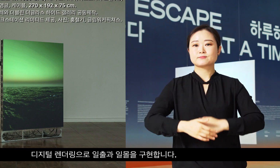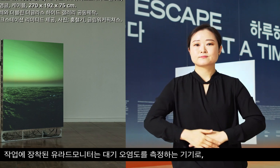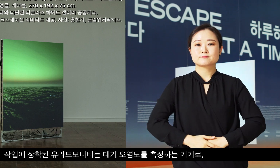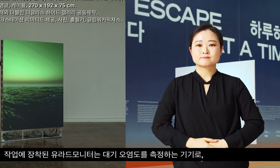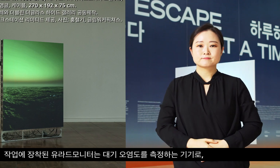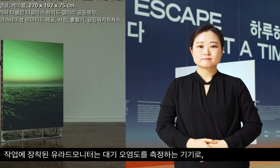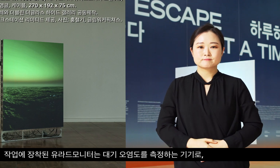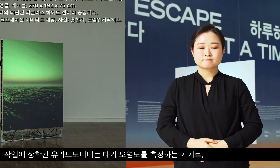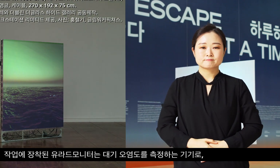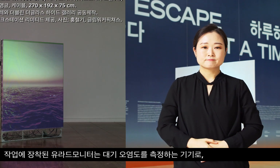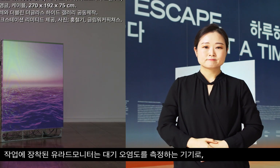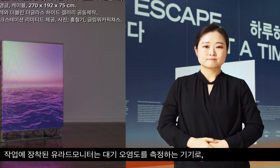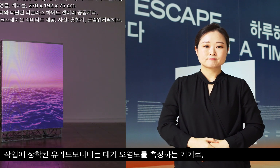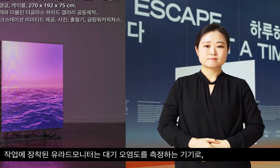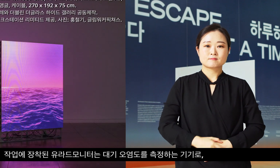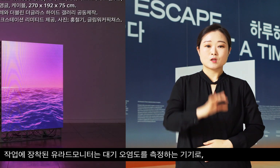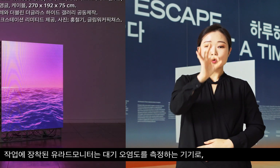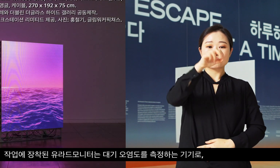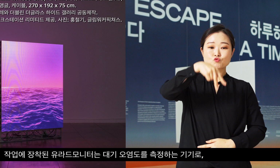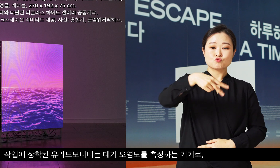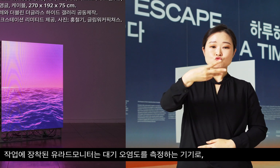작업에 장착된 유라드 모니터는